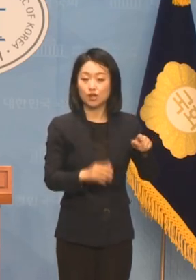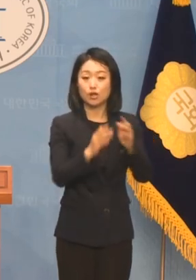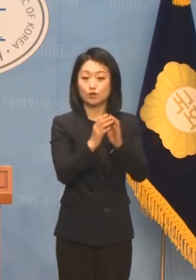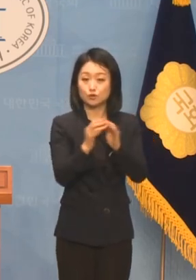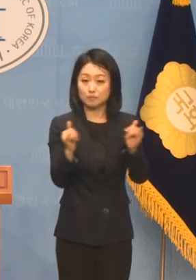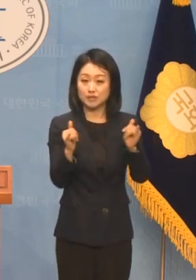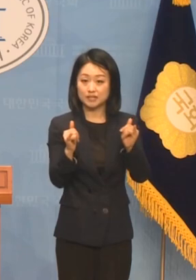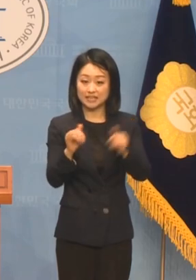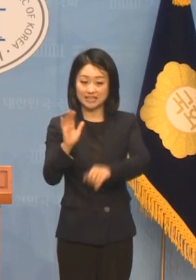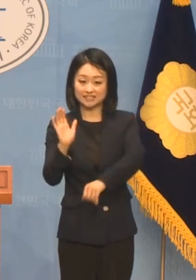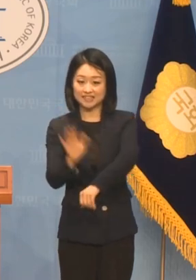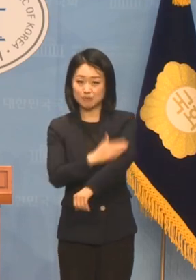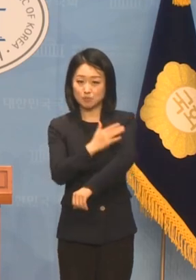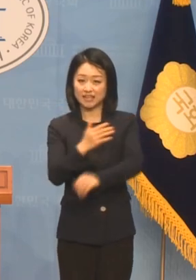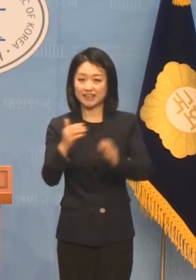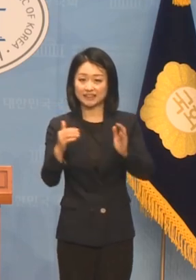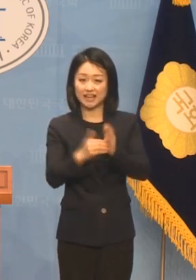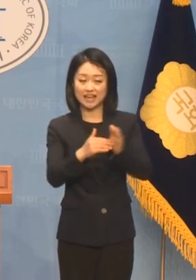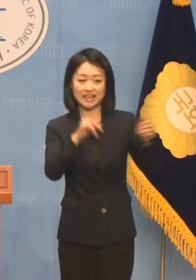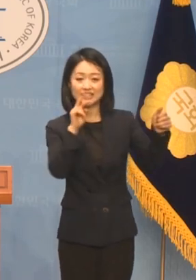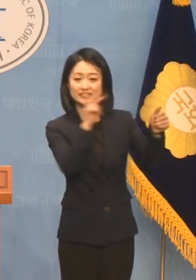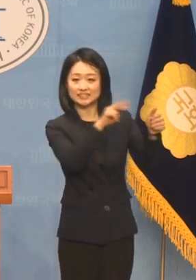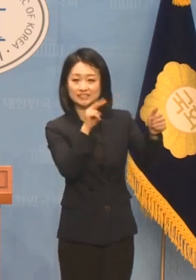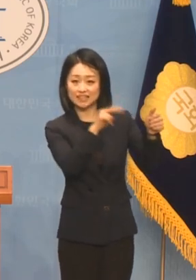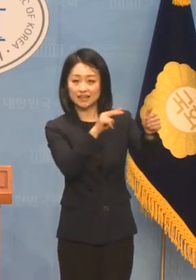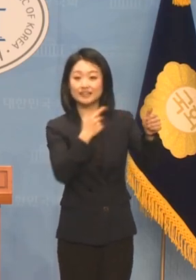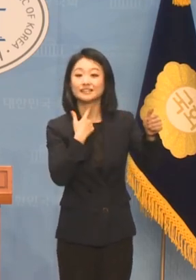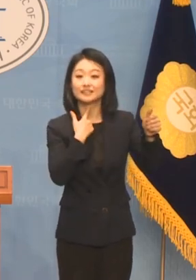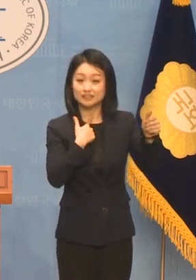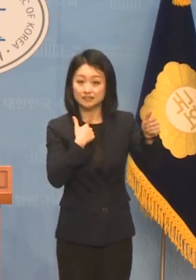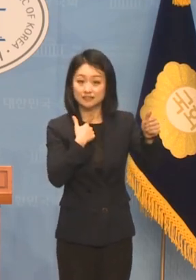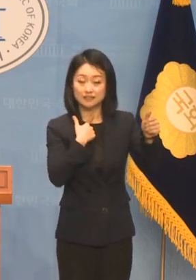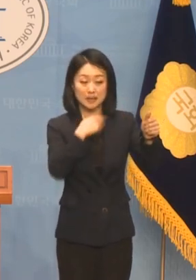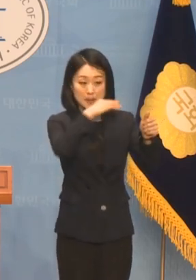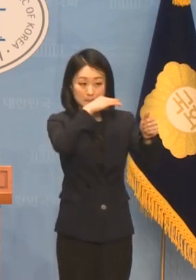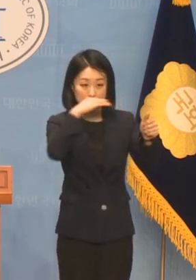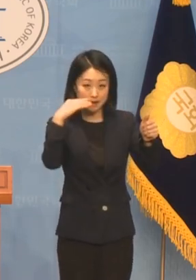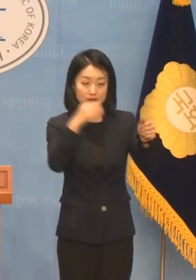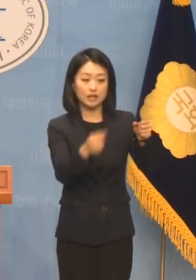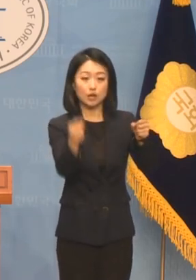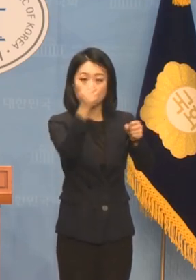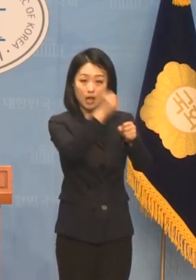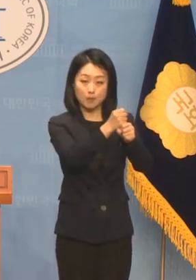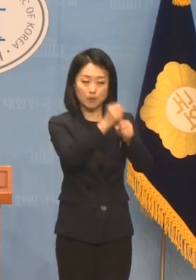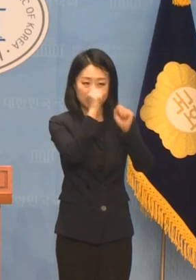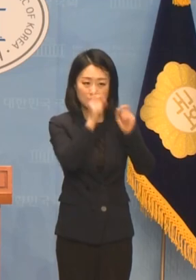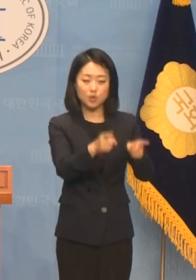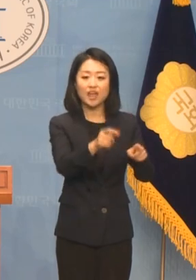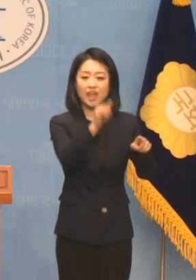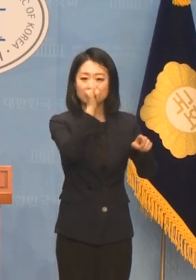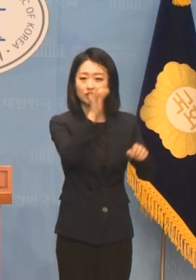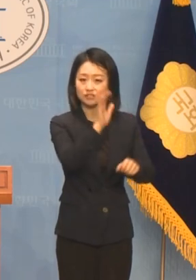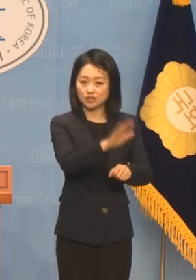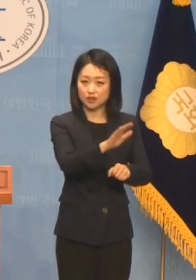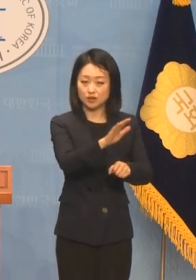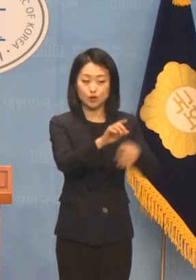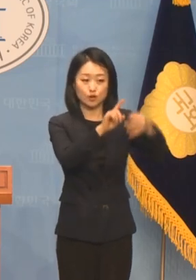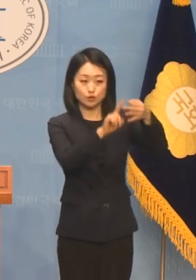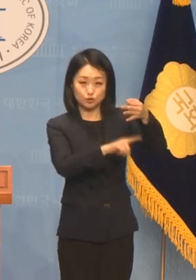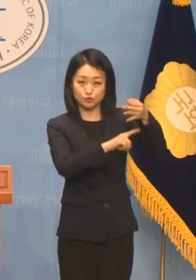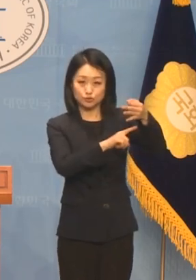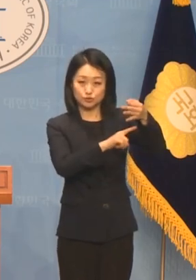국민이 모두 잘못했다라고 질타하는 국정을 바로 잡았어야 했습니다. 탈선한